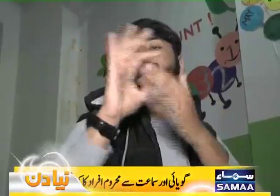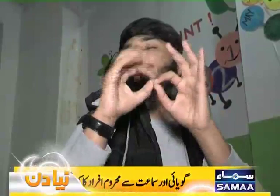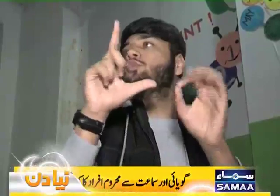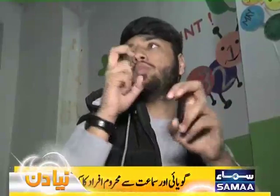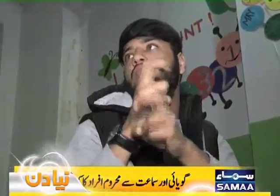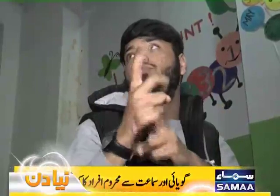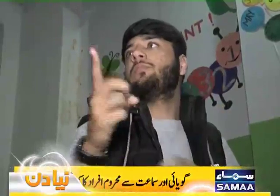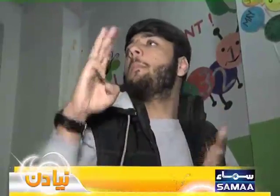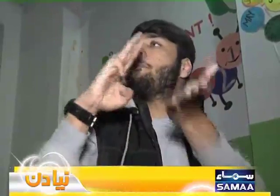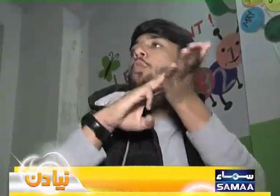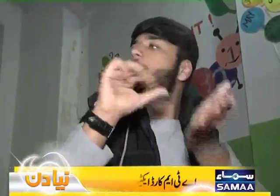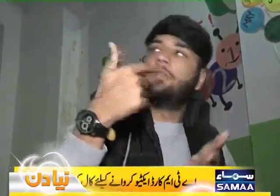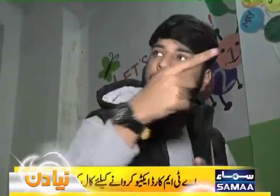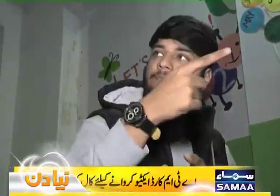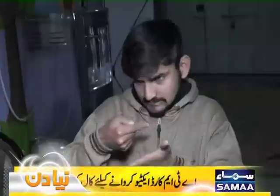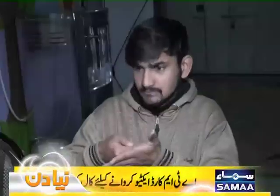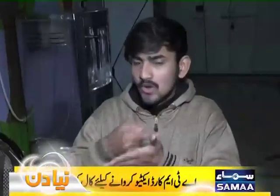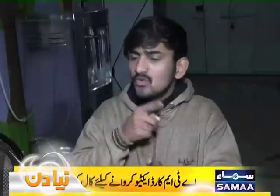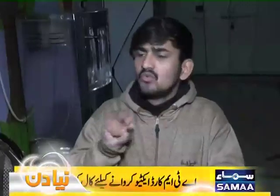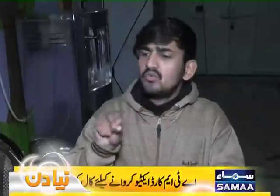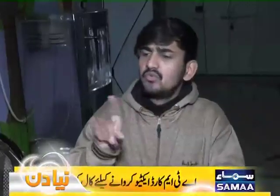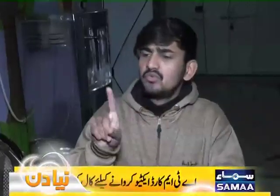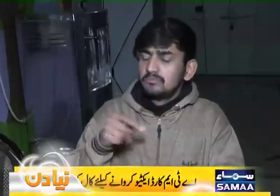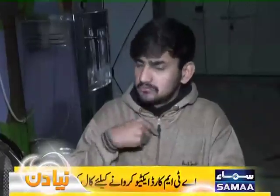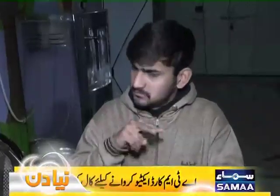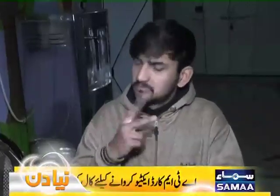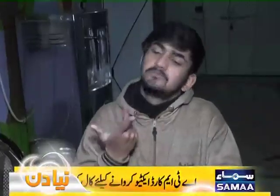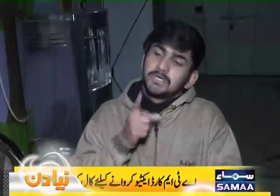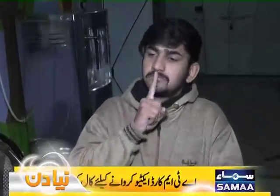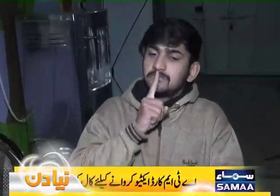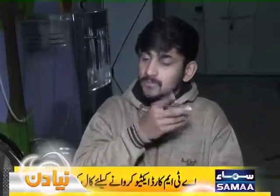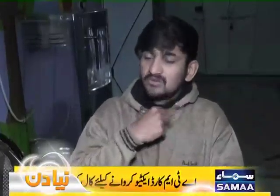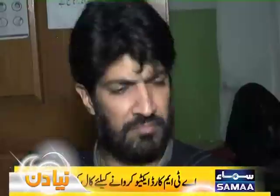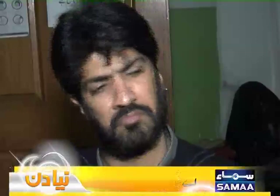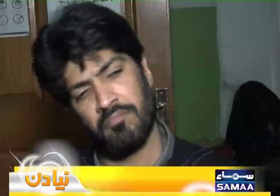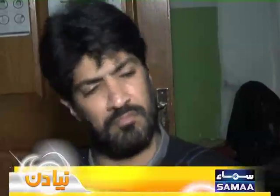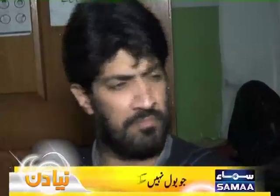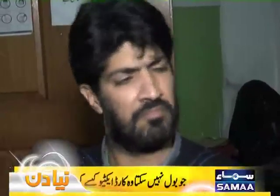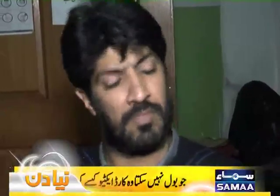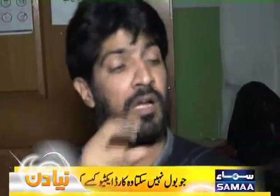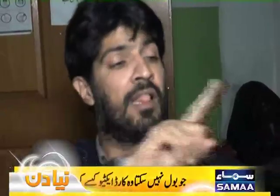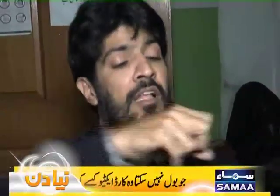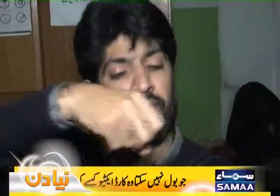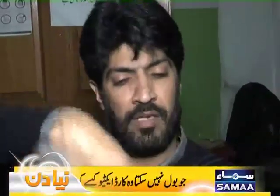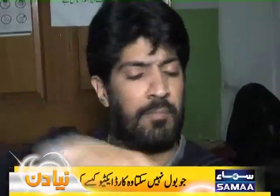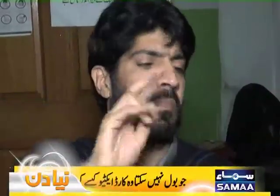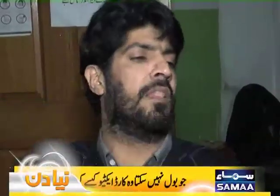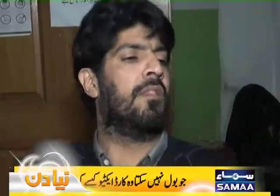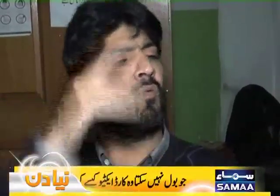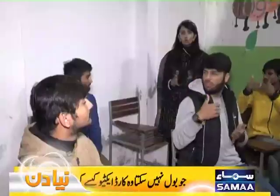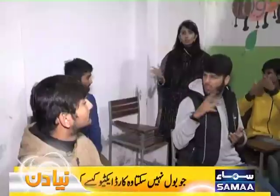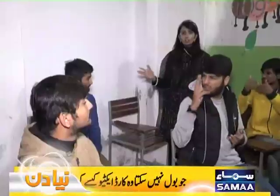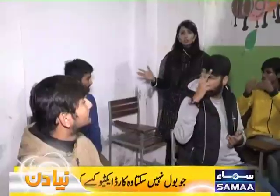और इन जैसे हजारों अफराद एटीएम कार्ड्स के मुंतजर हैं। इसका हल ढूंढना मरकजी बैंक और हुक्मरानों का काम